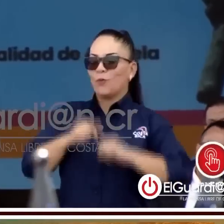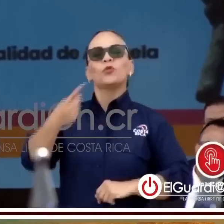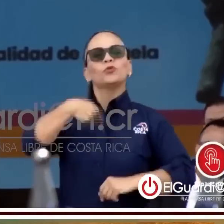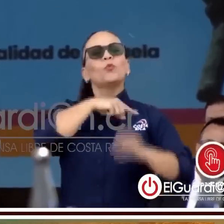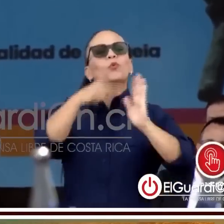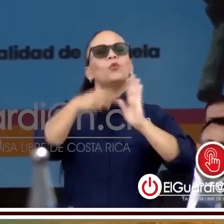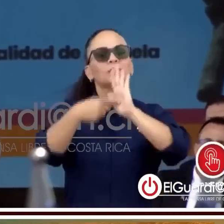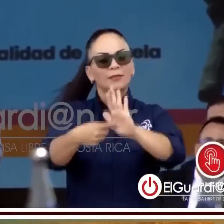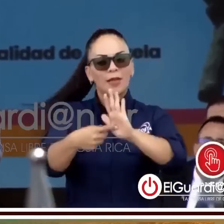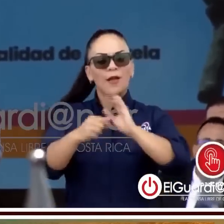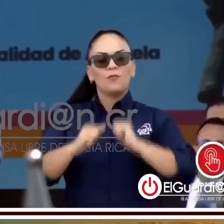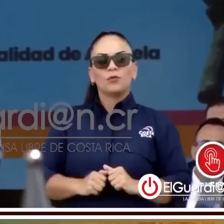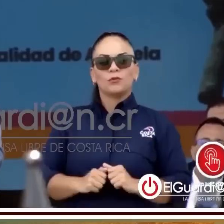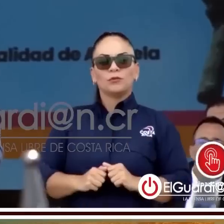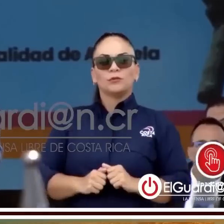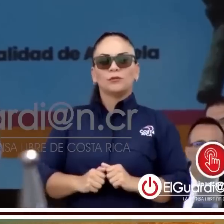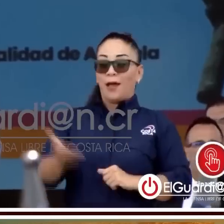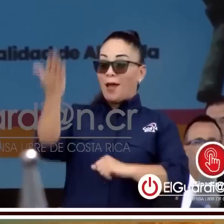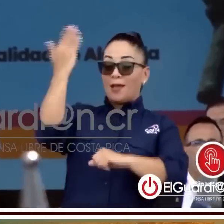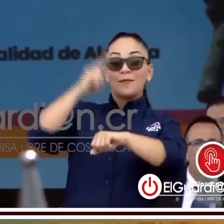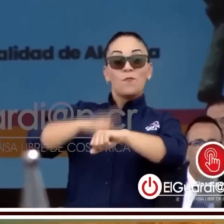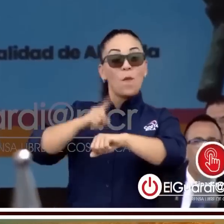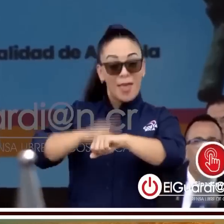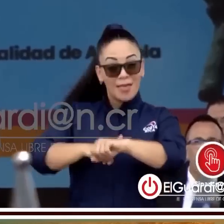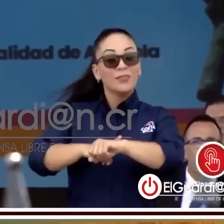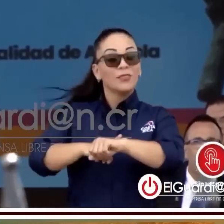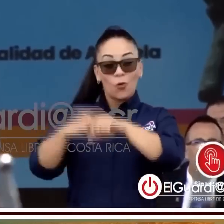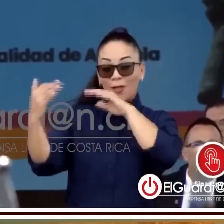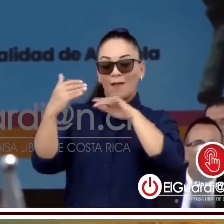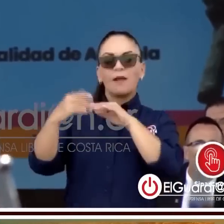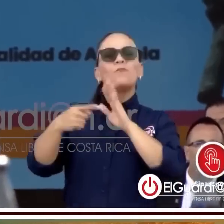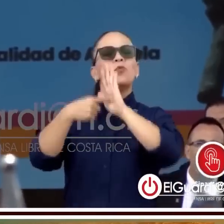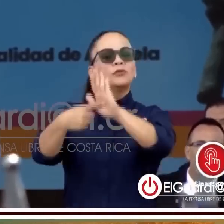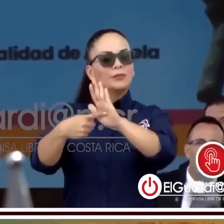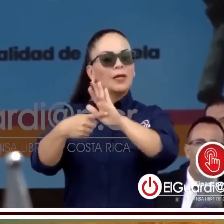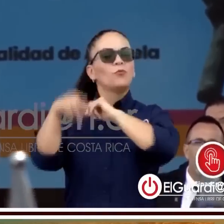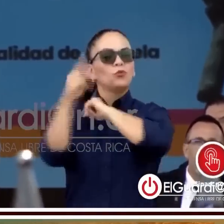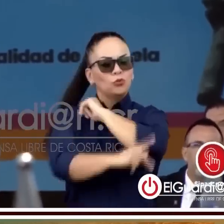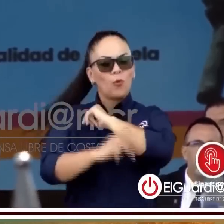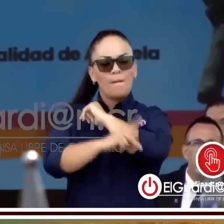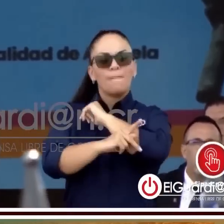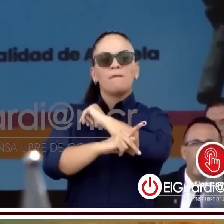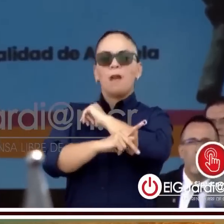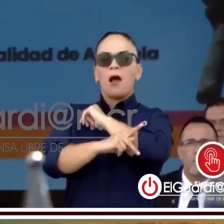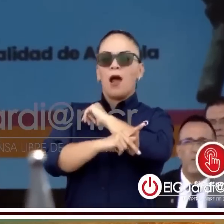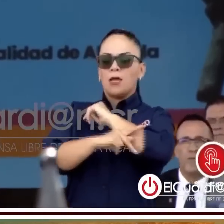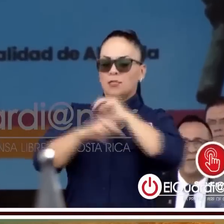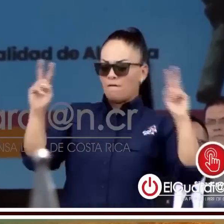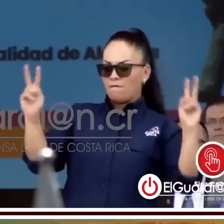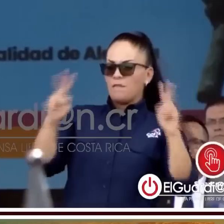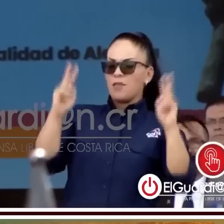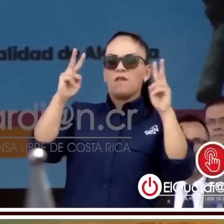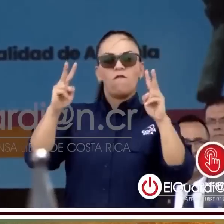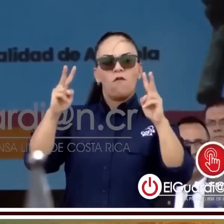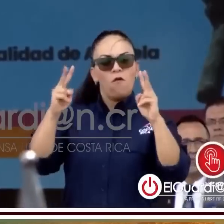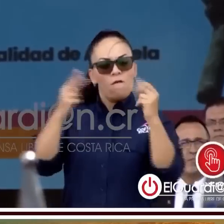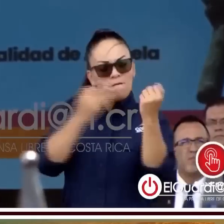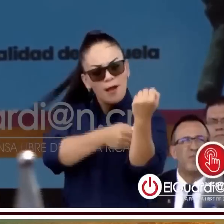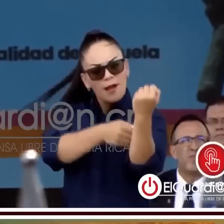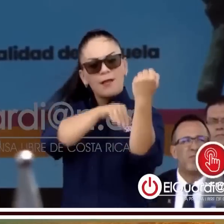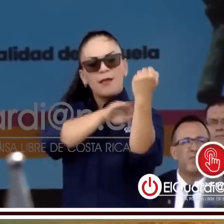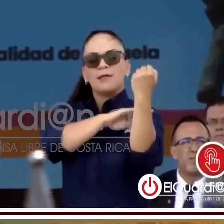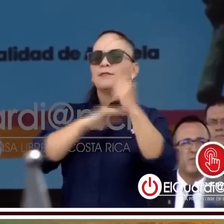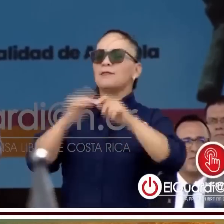Demostramos ser en aquel entonces una nación viva, valiente, cuya